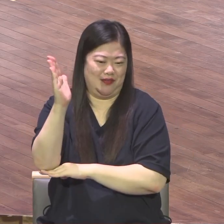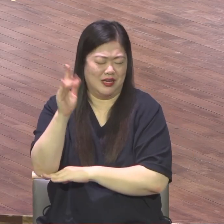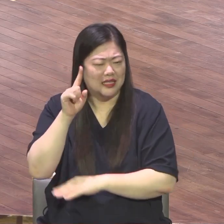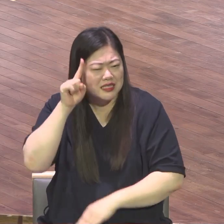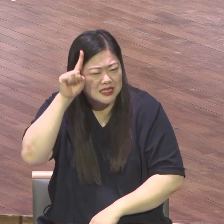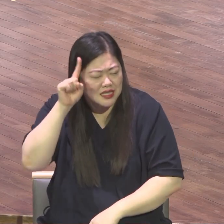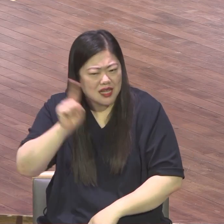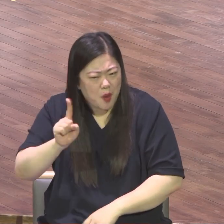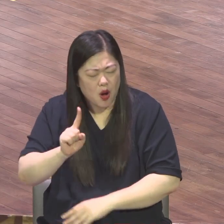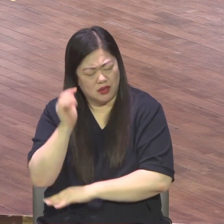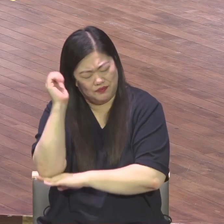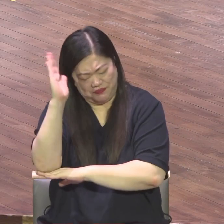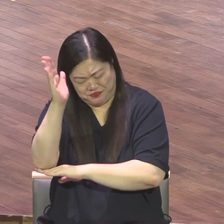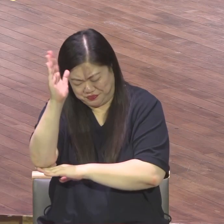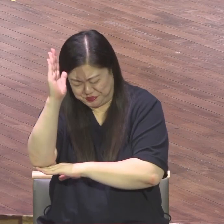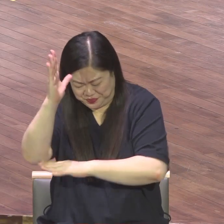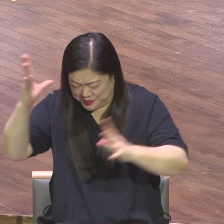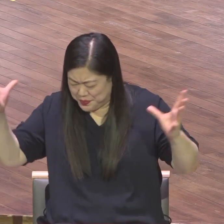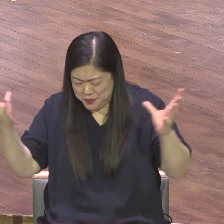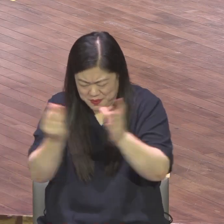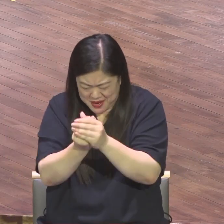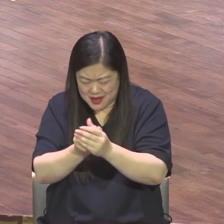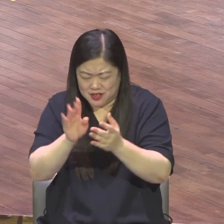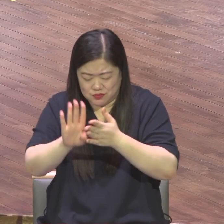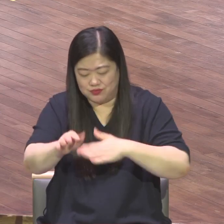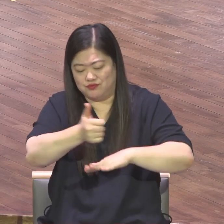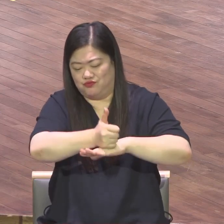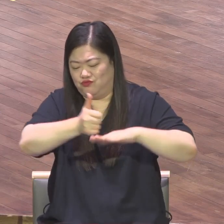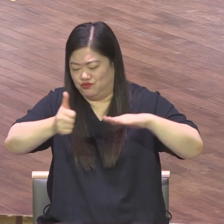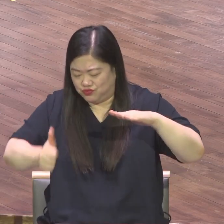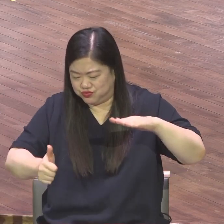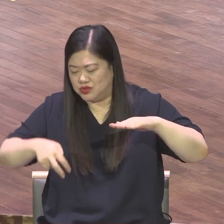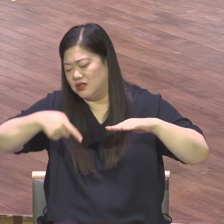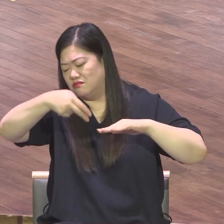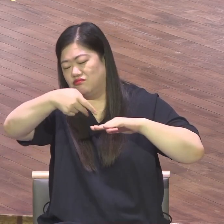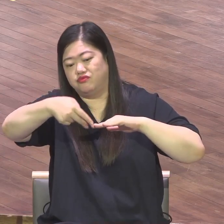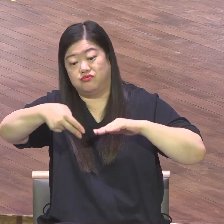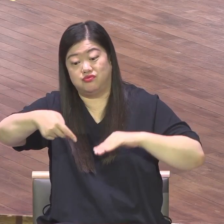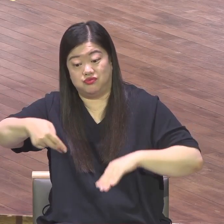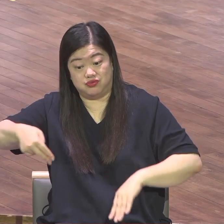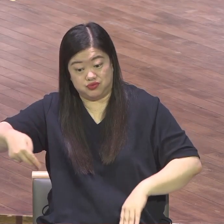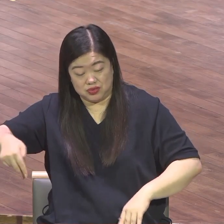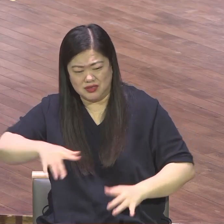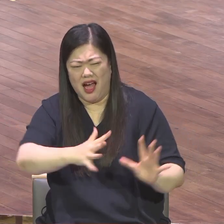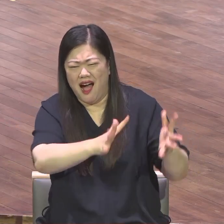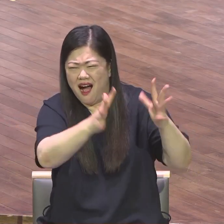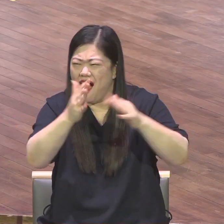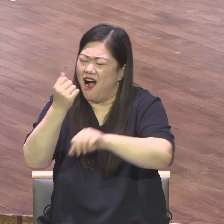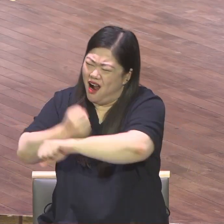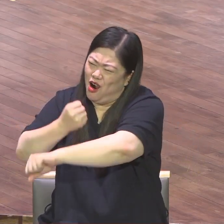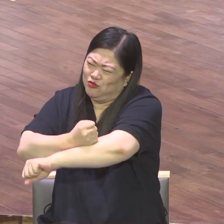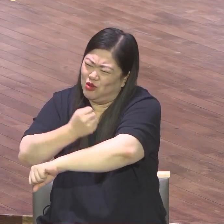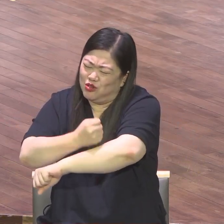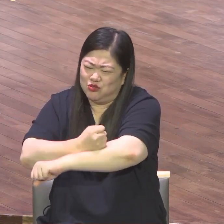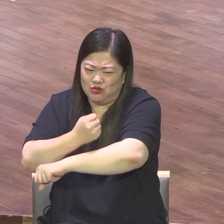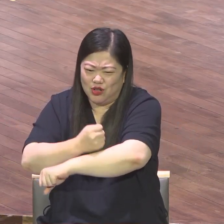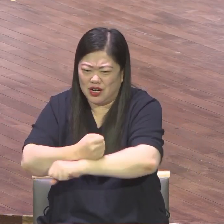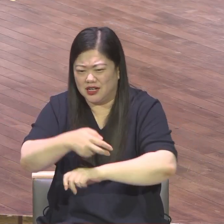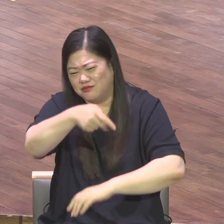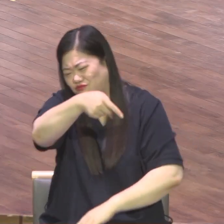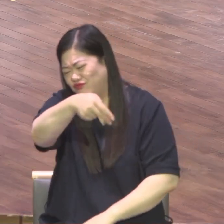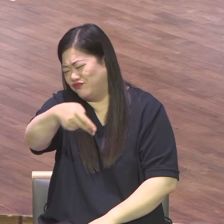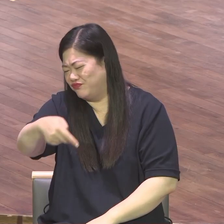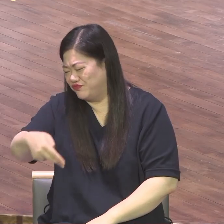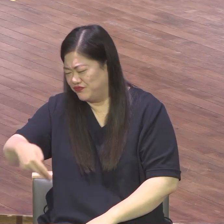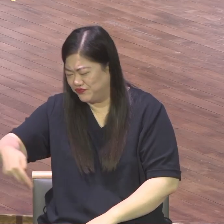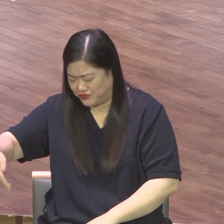마지막 강의 끝내고 기립 박수를 받고 강단에서 내려와서 이제 가는데 한 학생이